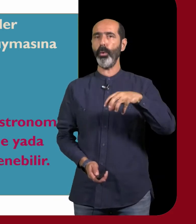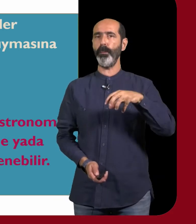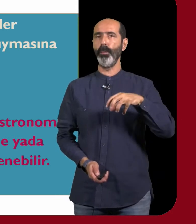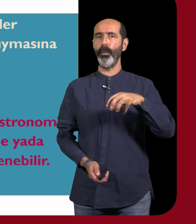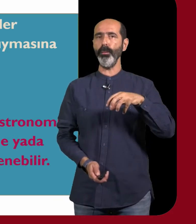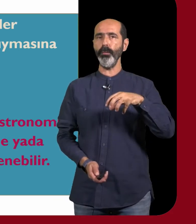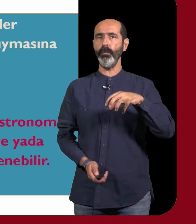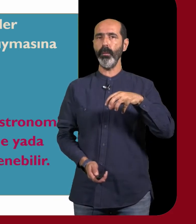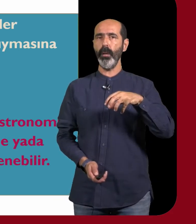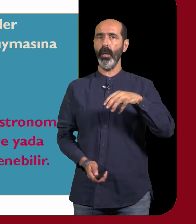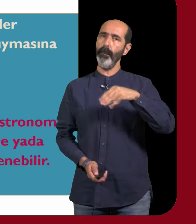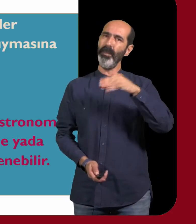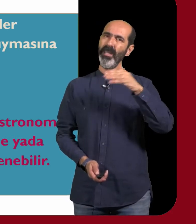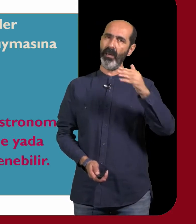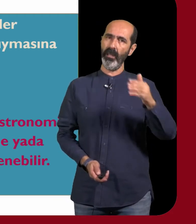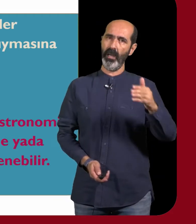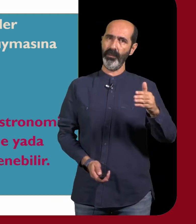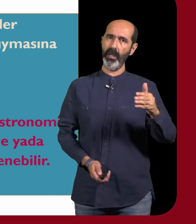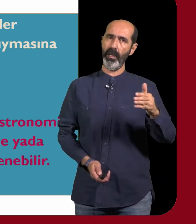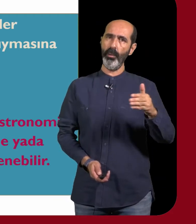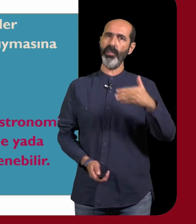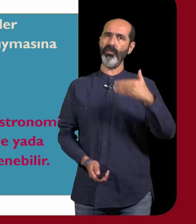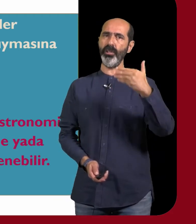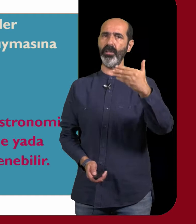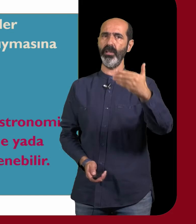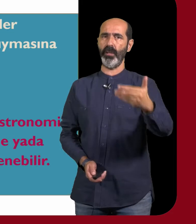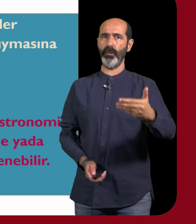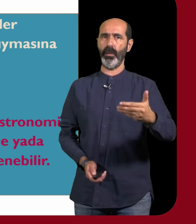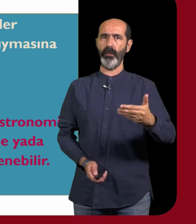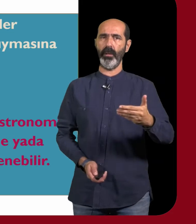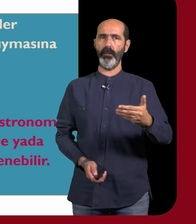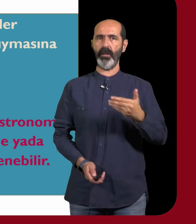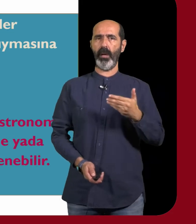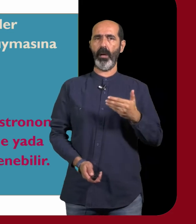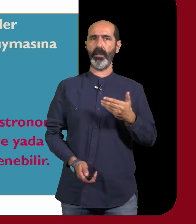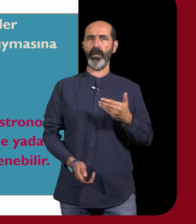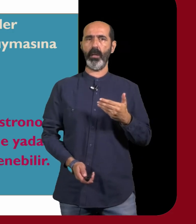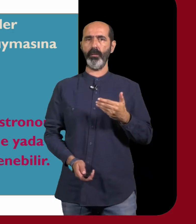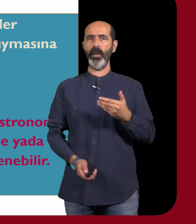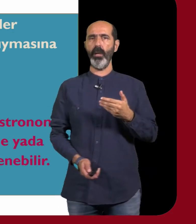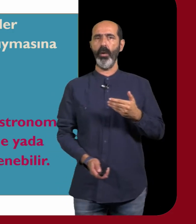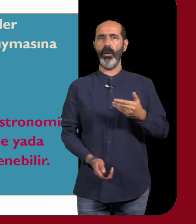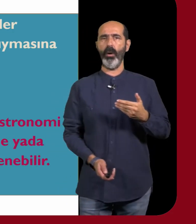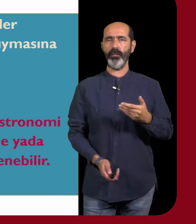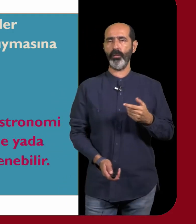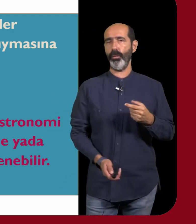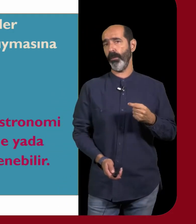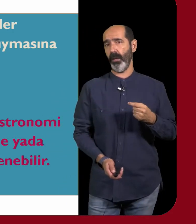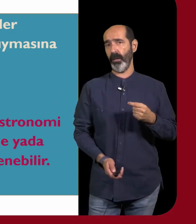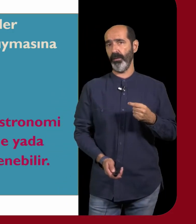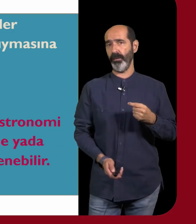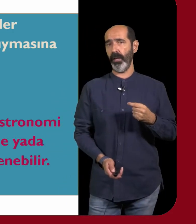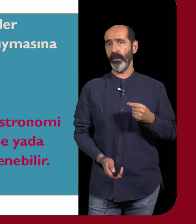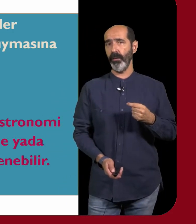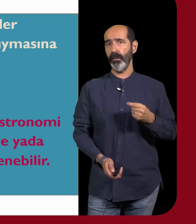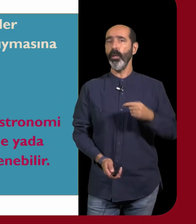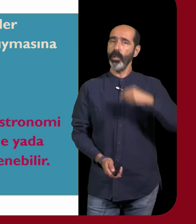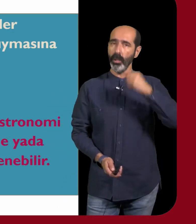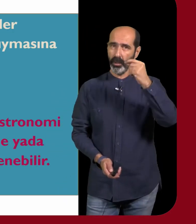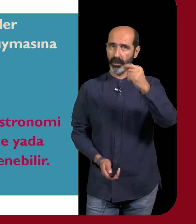o toplumun bir alanda öne çıktığı da söylenebilir mesela hangi alanda astronomi